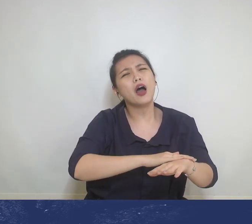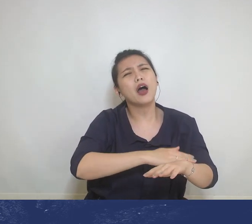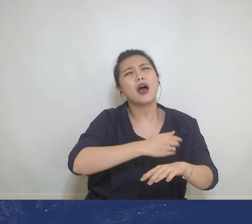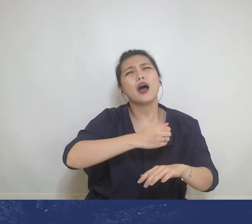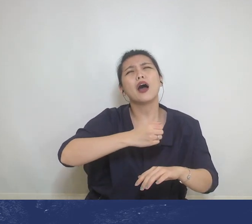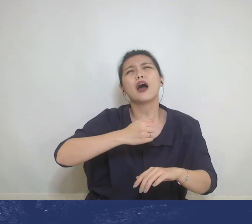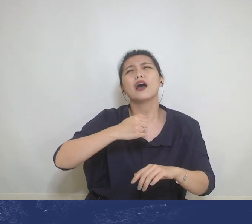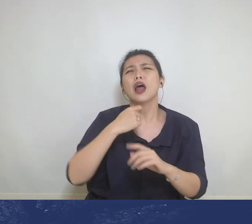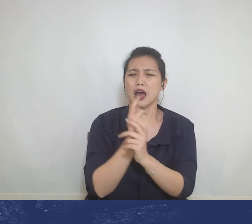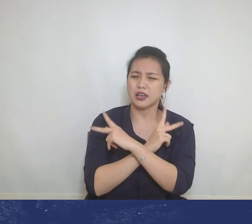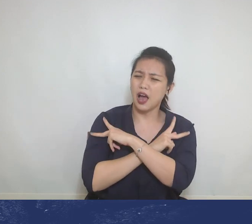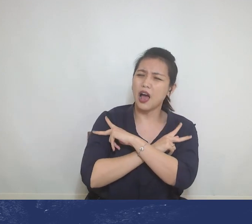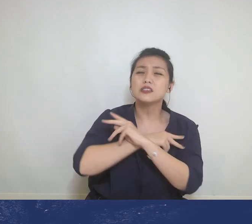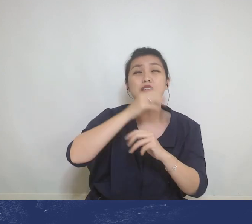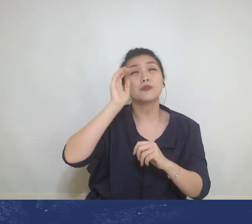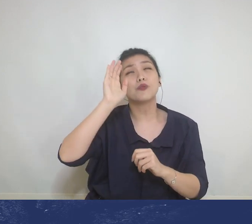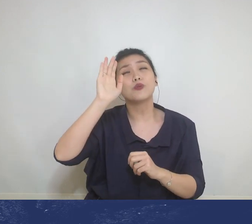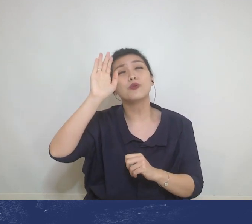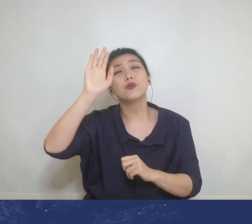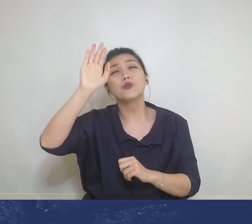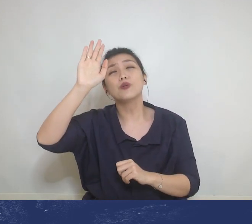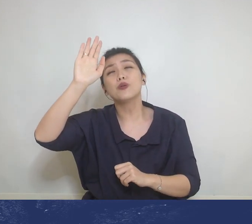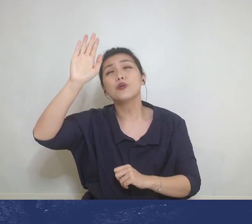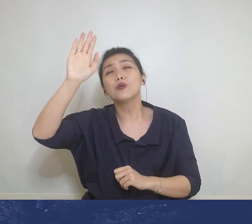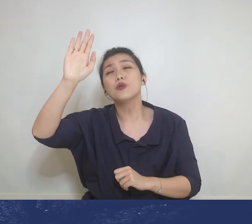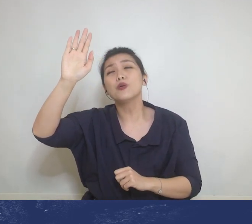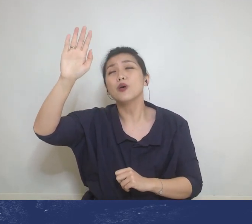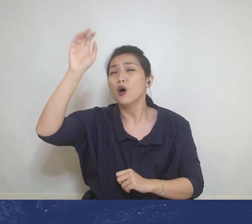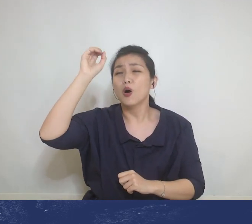rindu akan sentuhan kasih-Mu Tuhan.